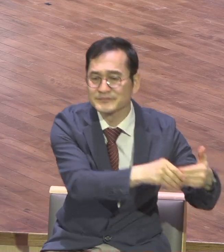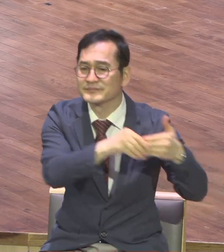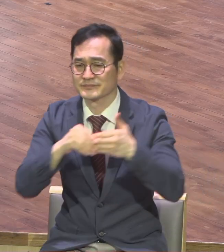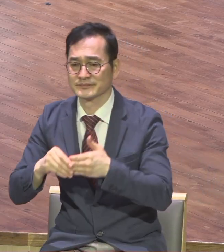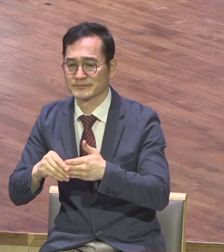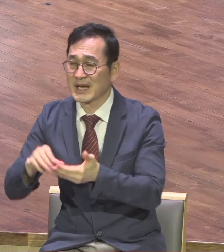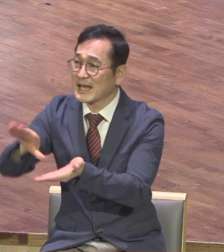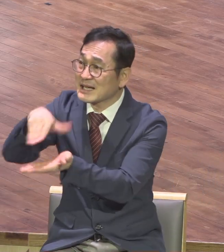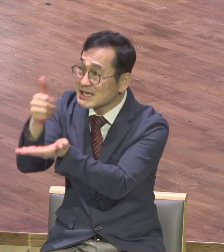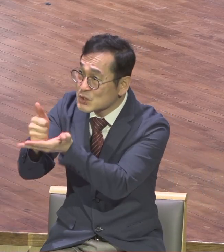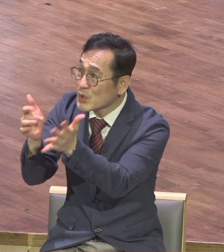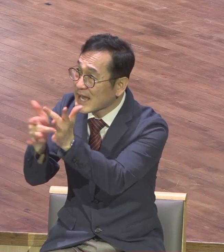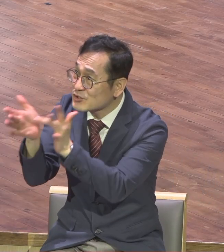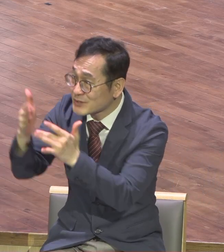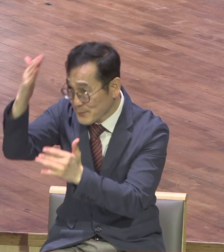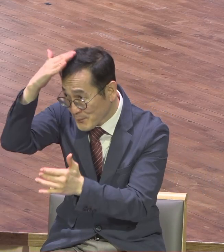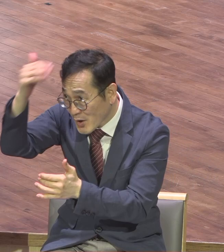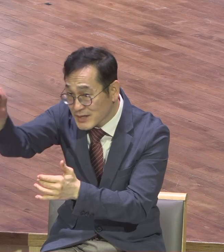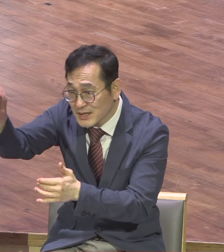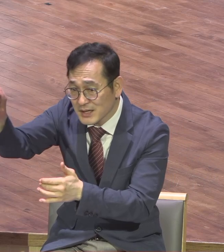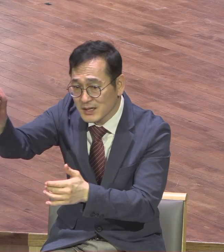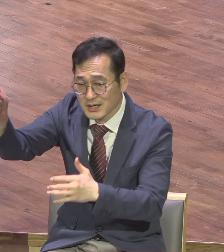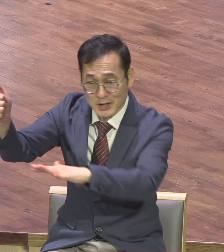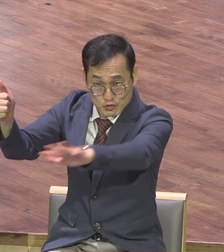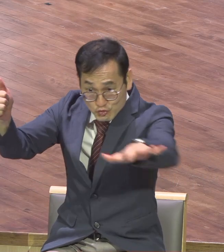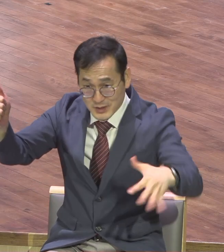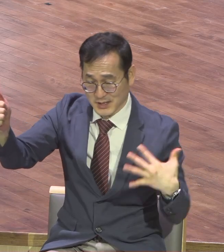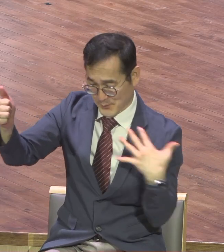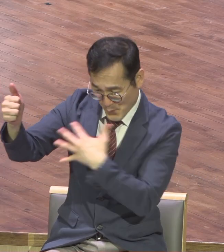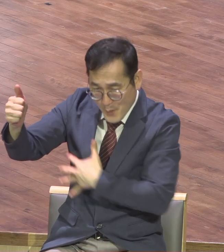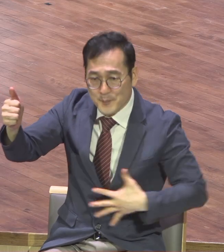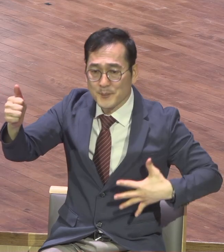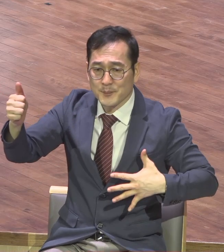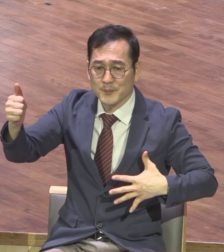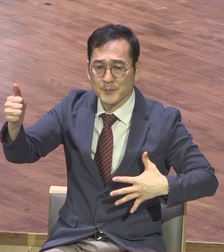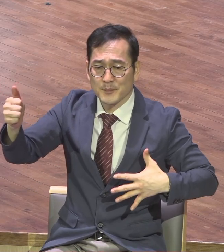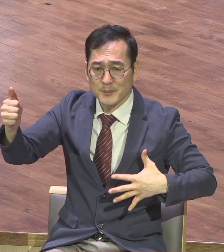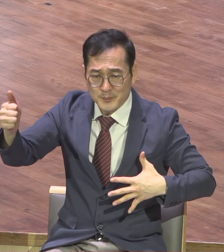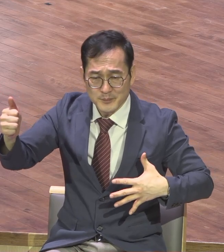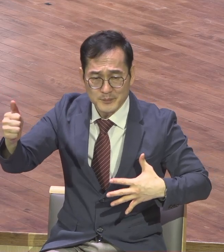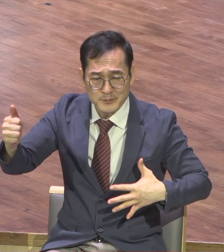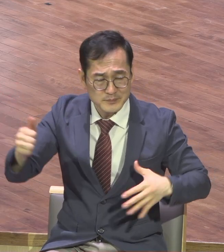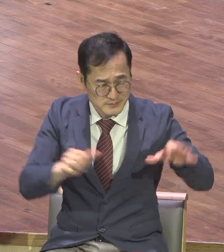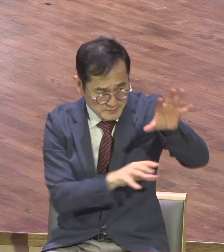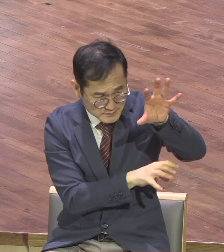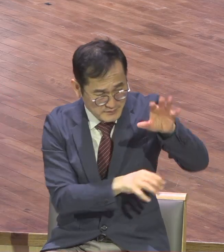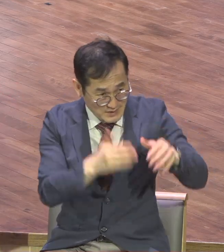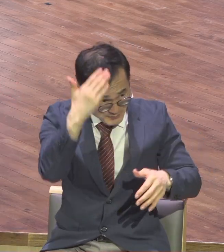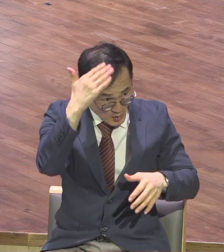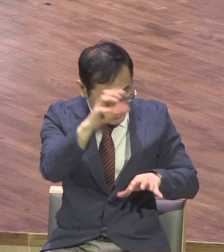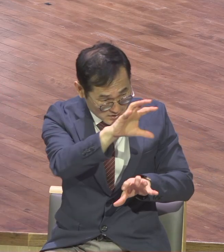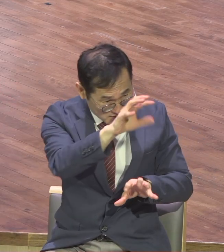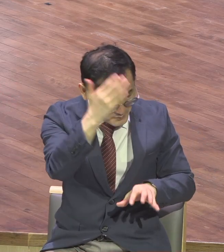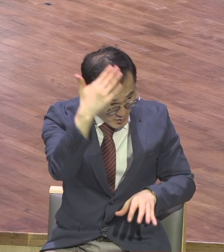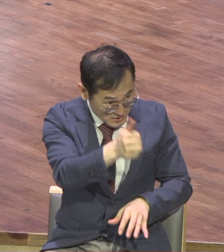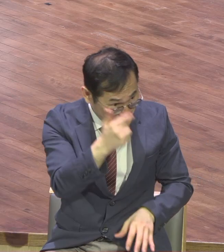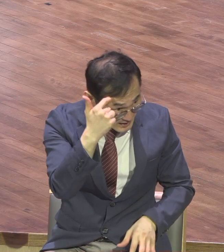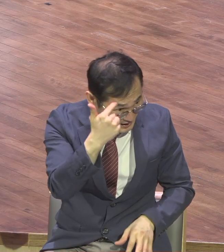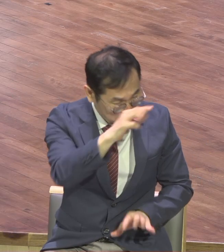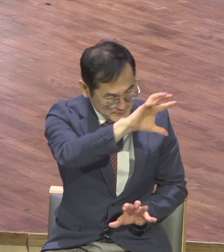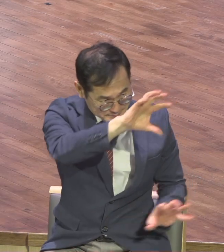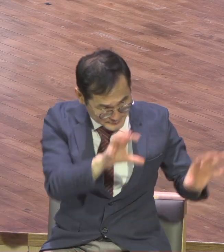그리스도가 머리되게 하는 그것이 무엇입니까? 그게 무슨 선한 일입니까? 선한 일이 뭡니까?